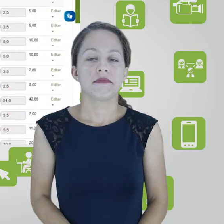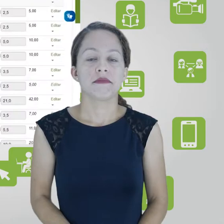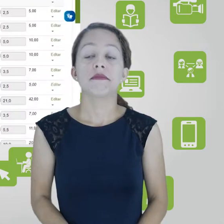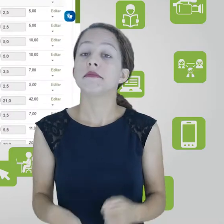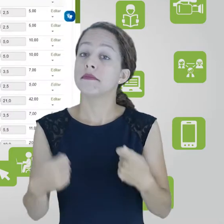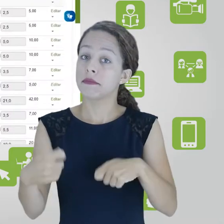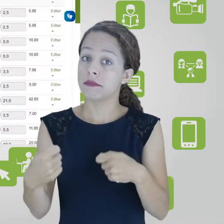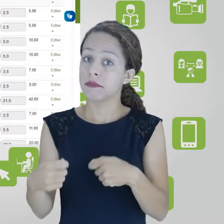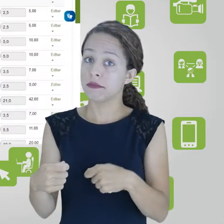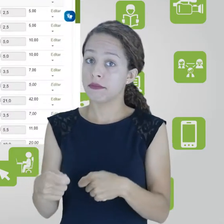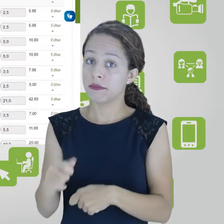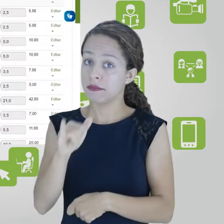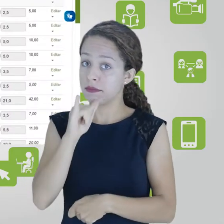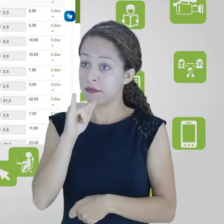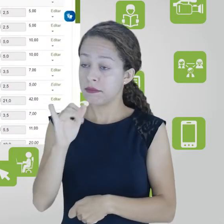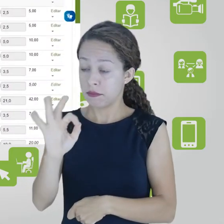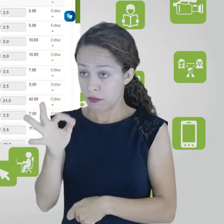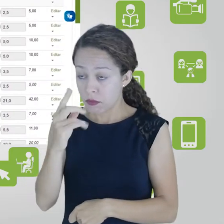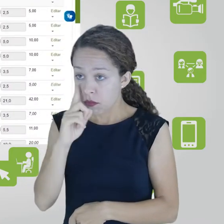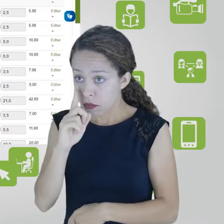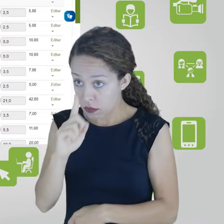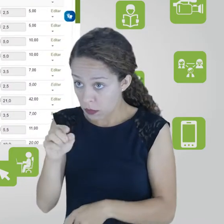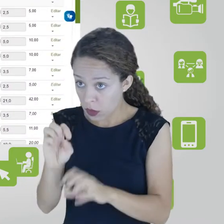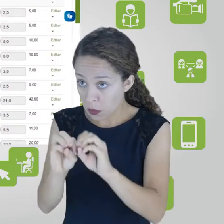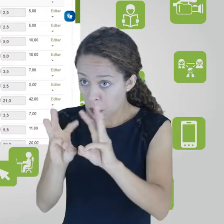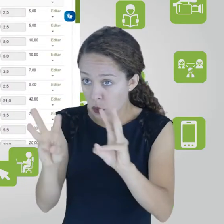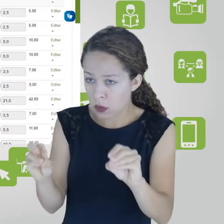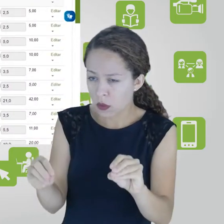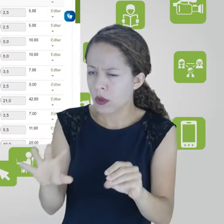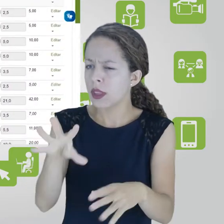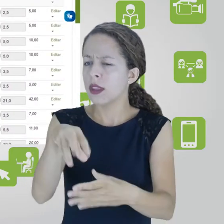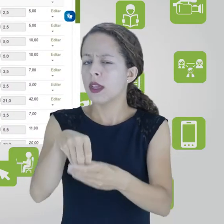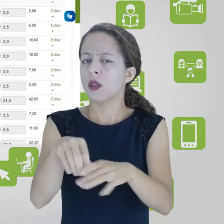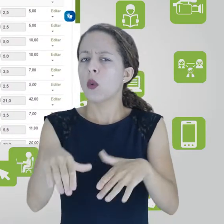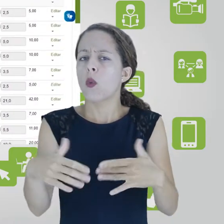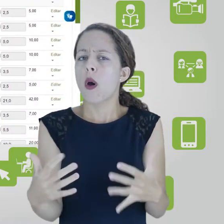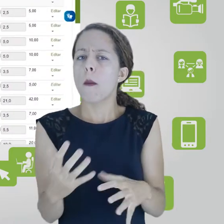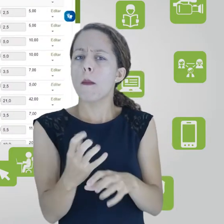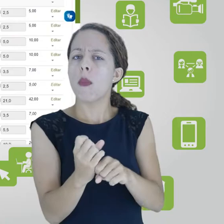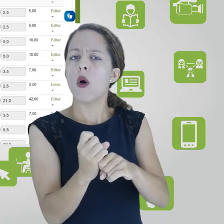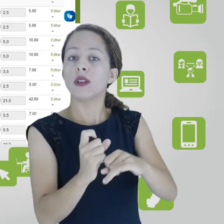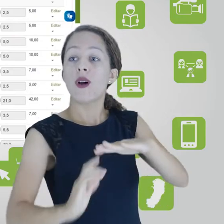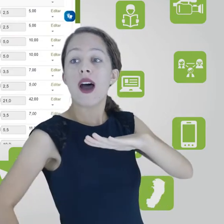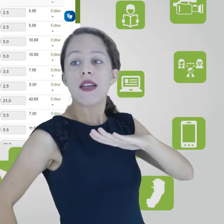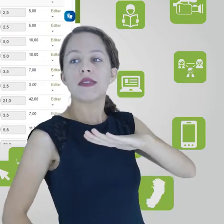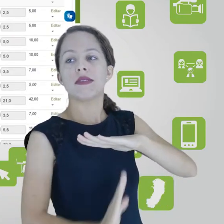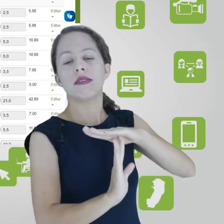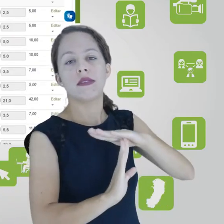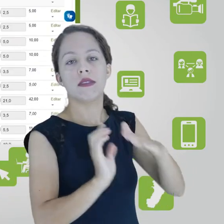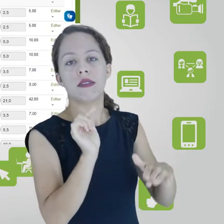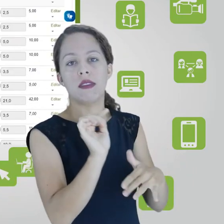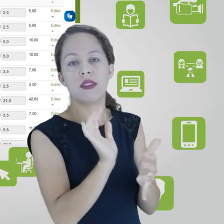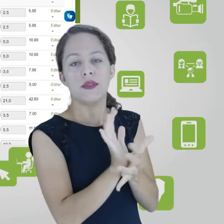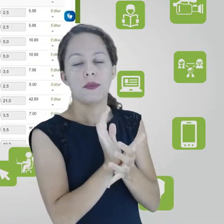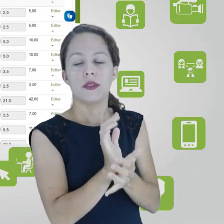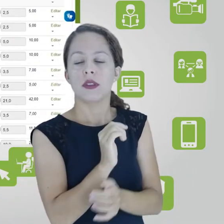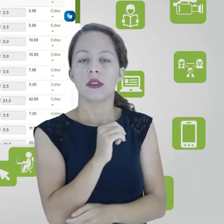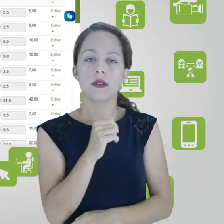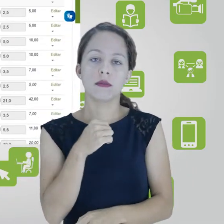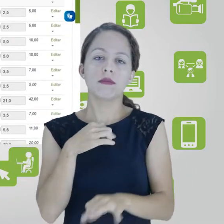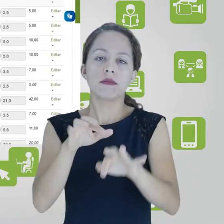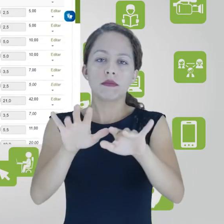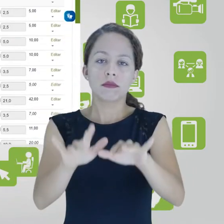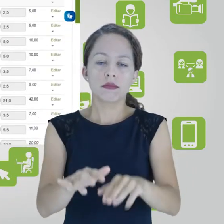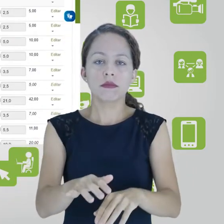E outra coisa que precisa ser feito é dizer para o Moodle qual é o valor máximo dessa